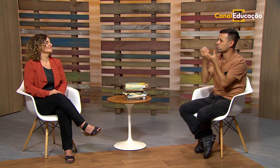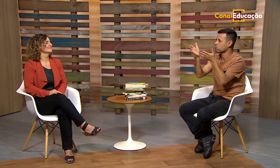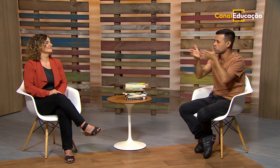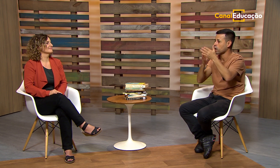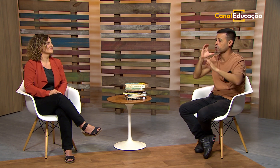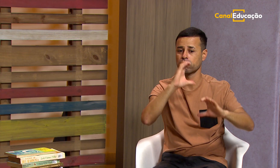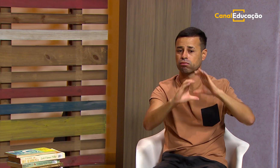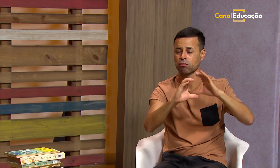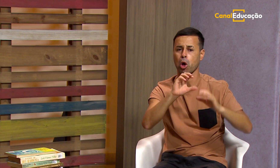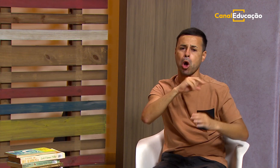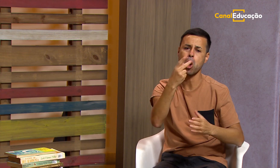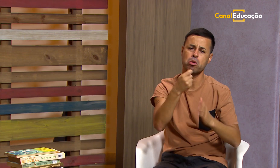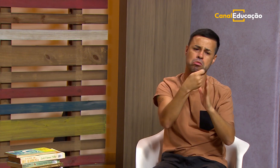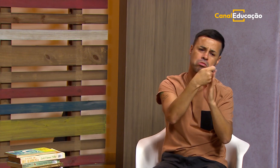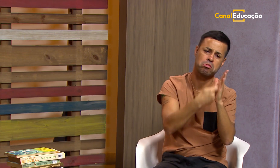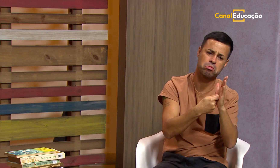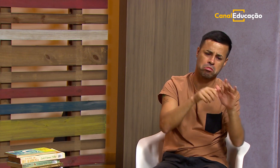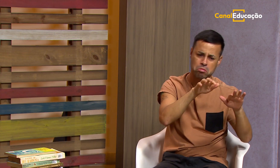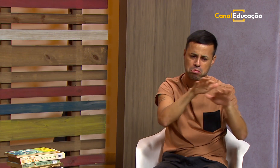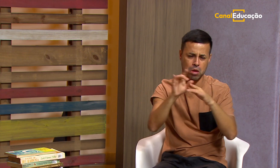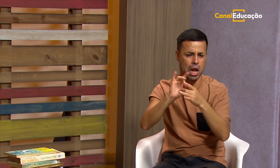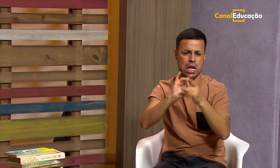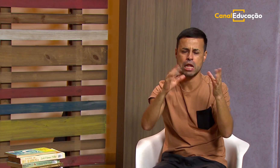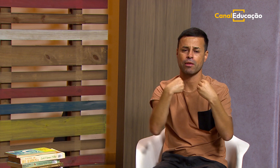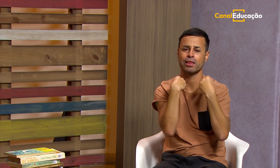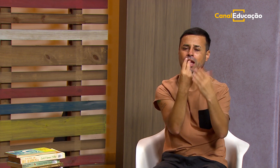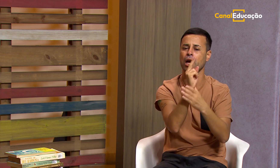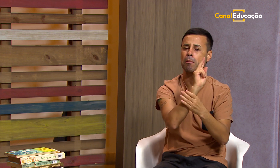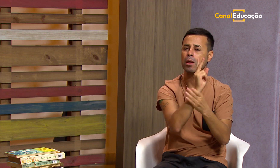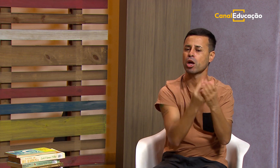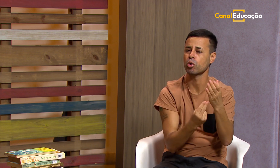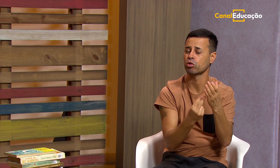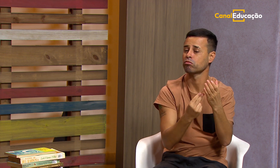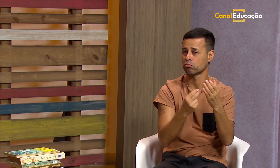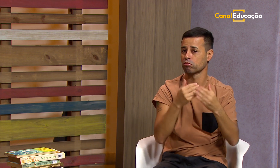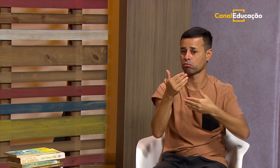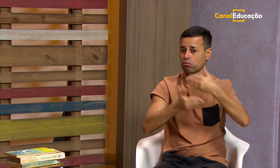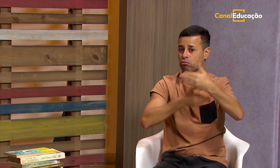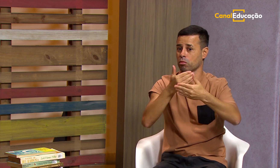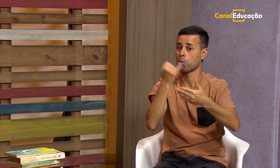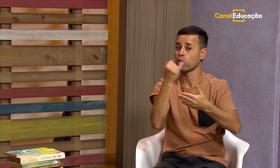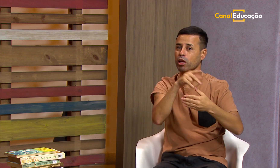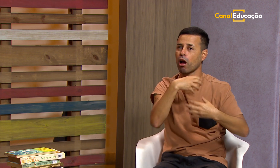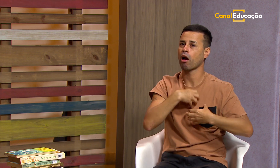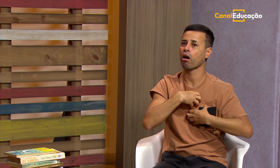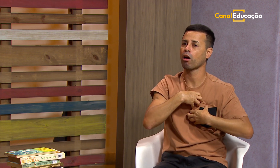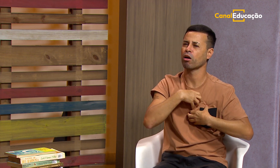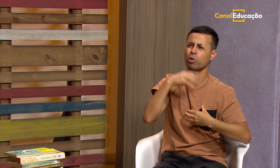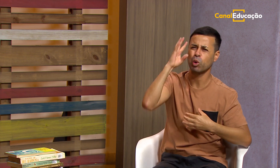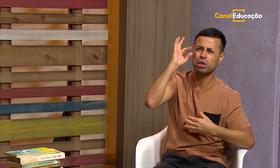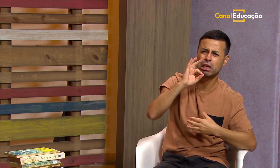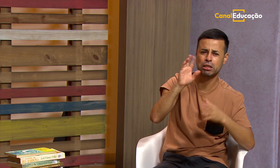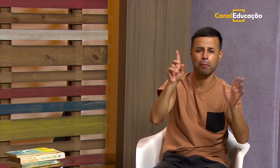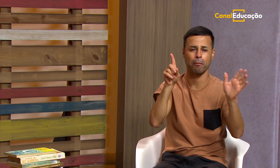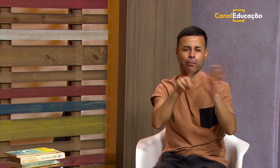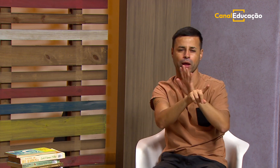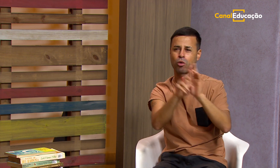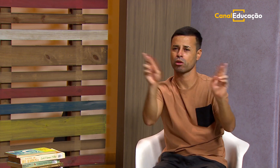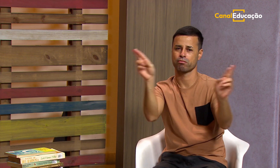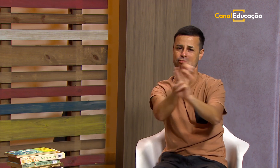Libras ou de forma escrita. Assim, as dúvidas poderiam ser sanadas direto com os especialistas,